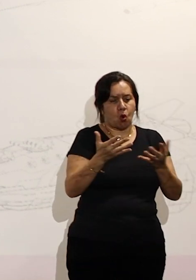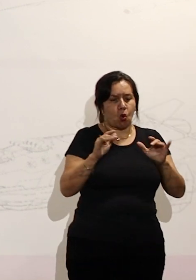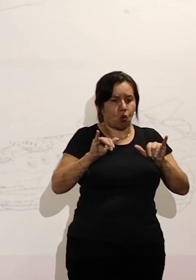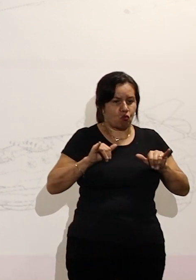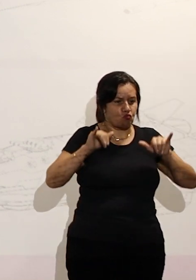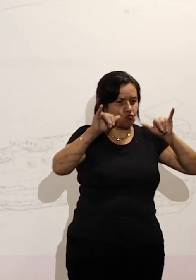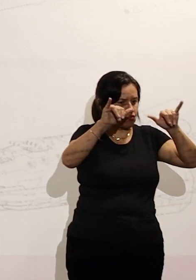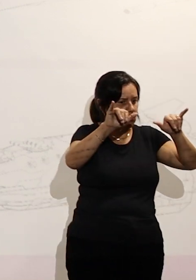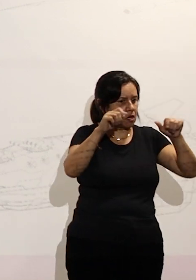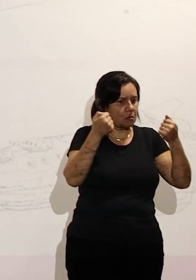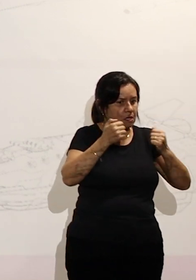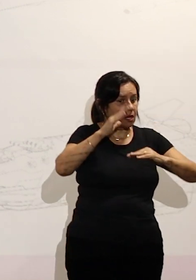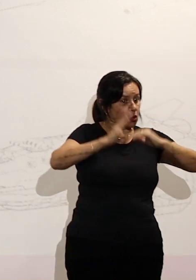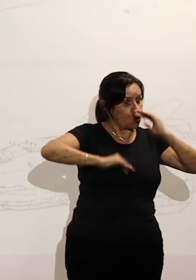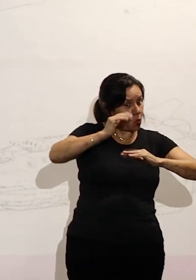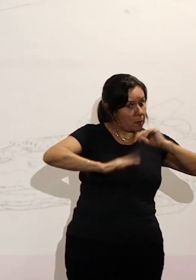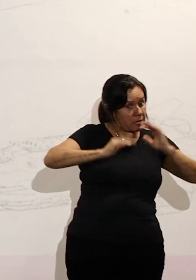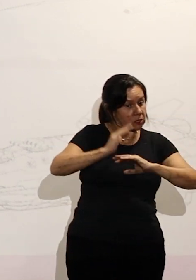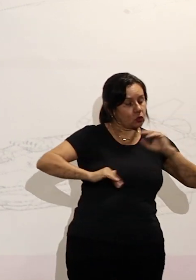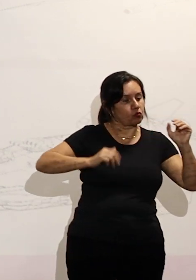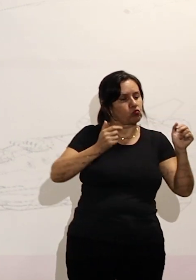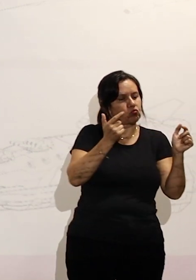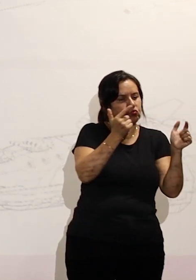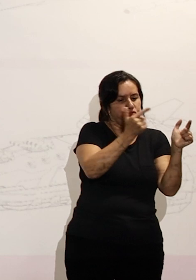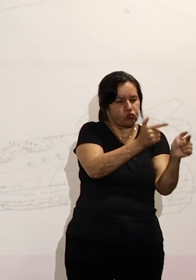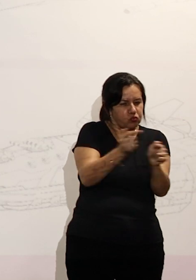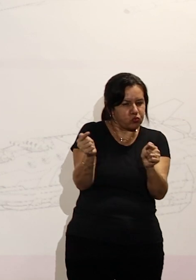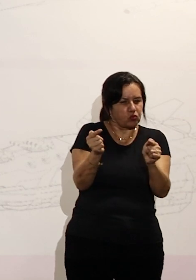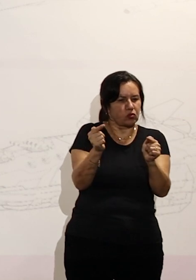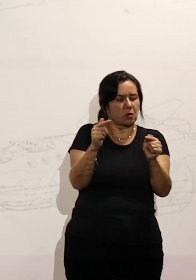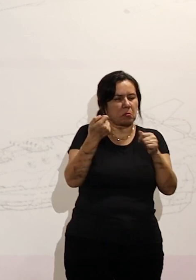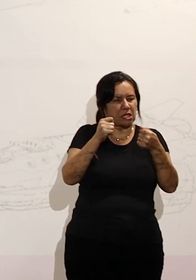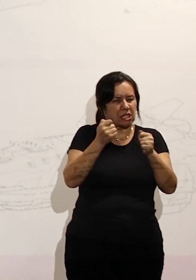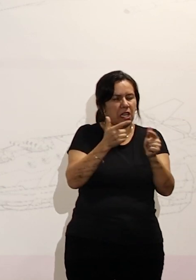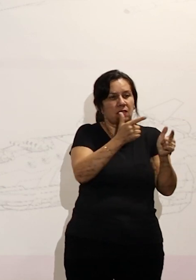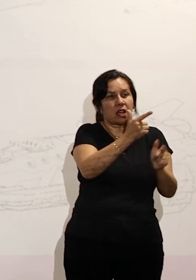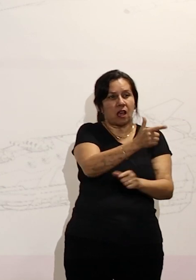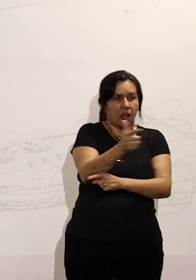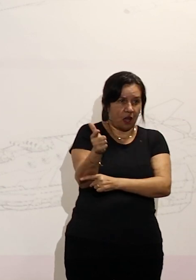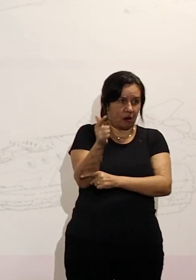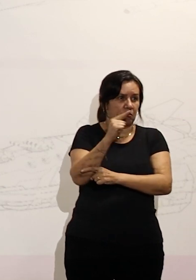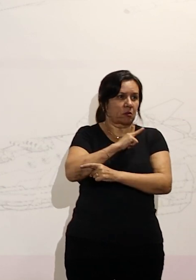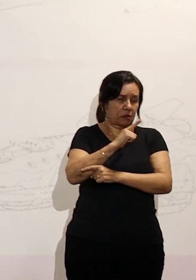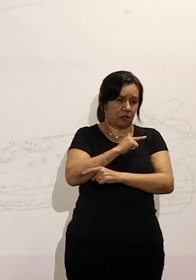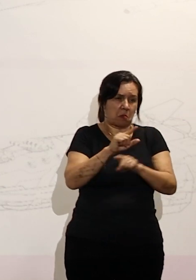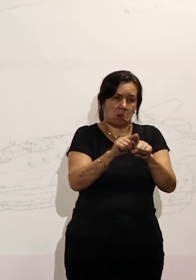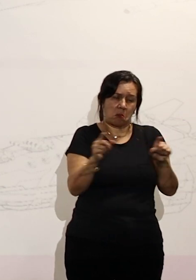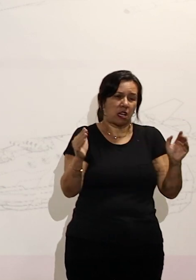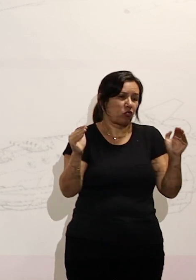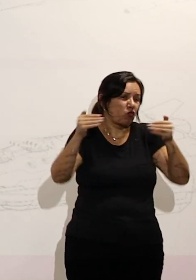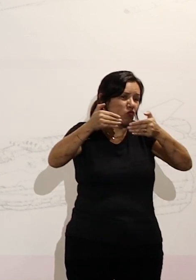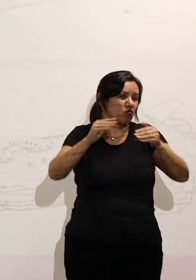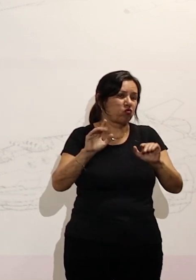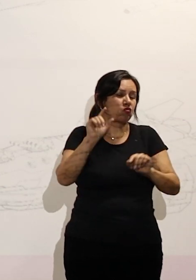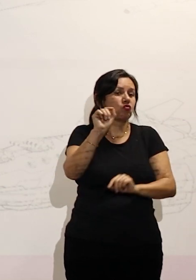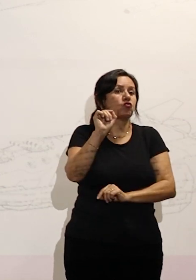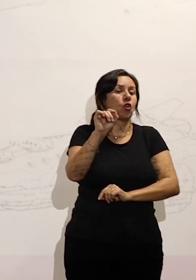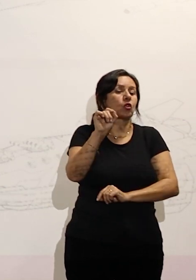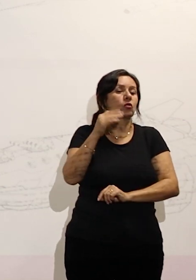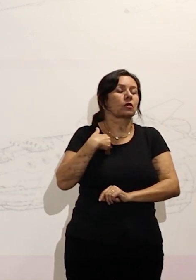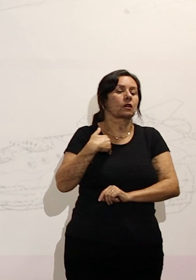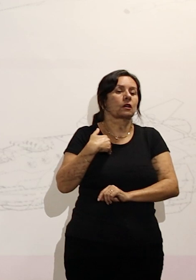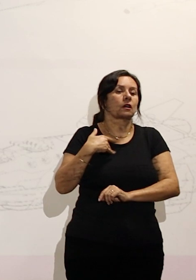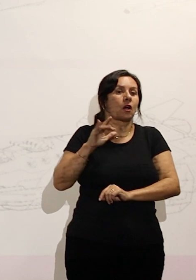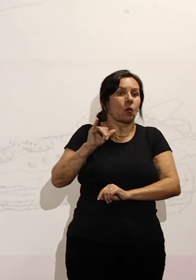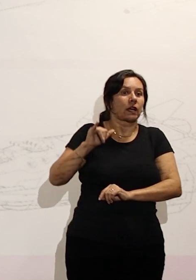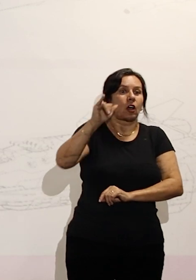que ter alguma capacidade combativa e tal, então tinha que ter algumas armas, mas que o objetivo dela era mais patrulhar, e ele queria que fosse uma